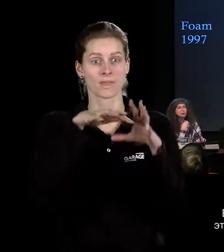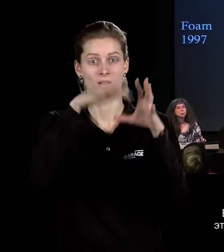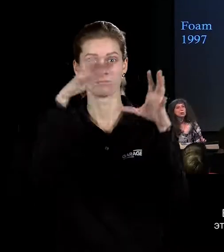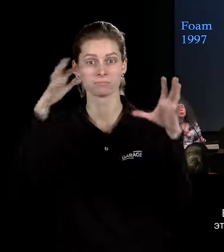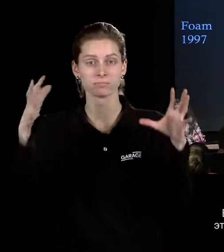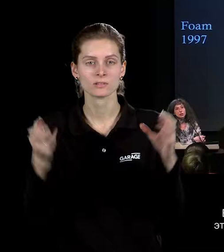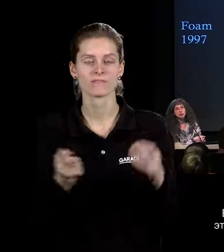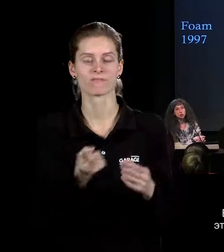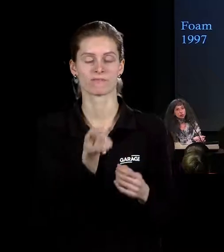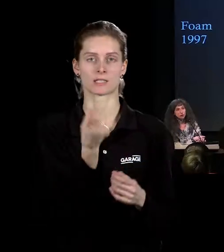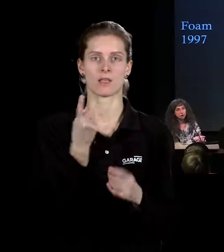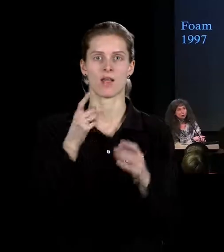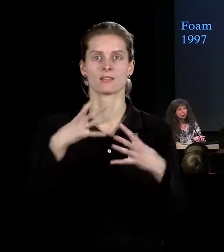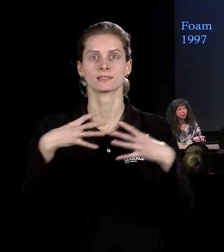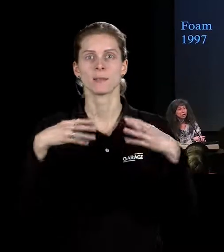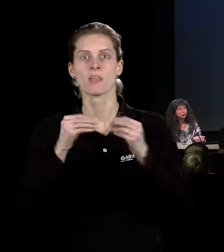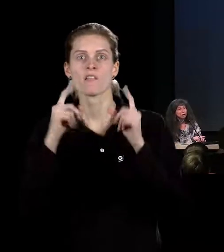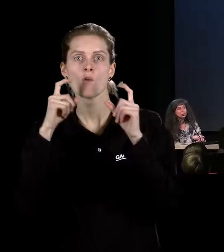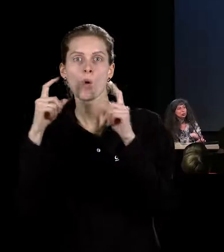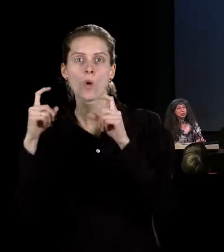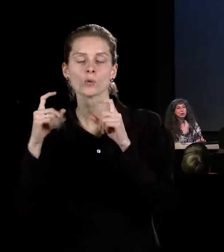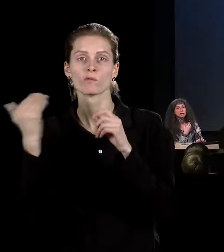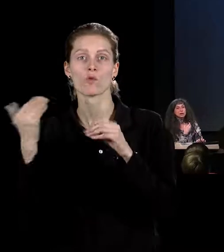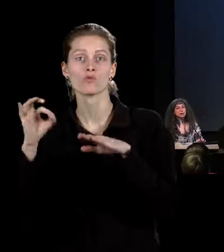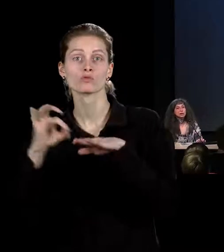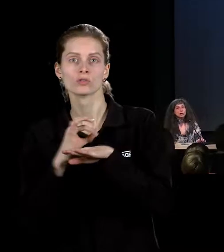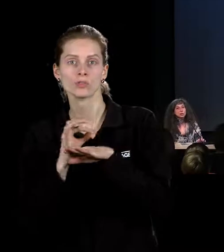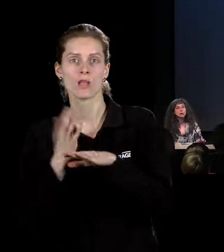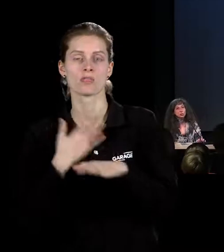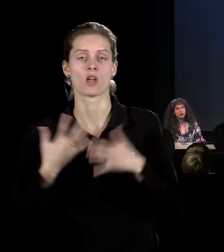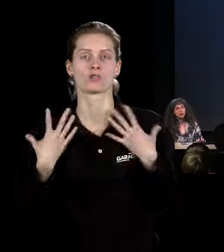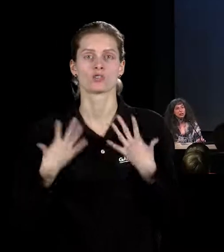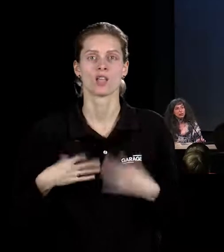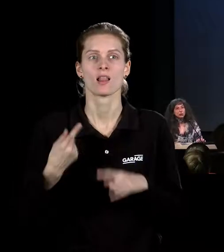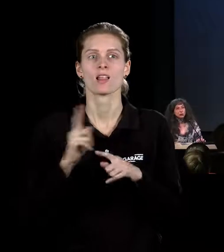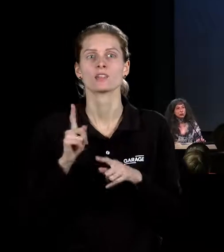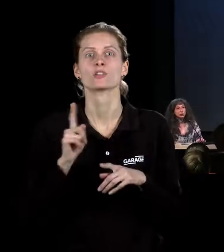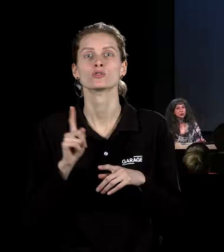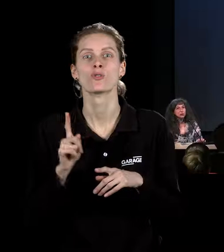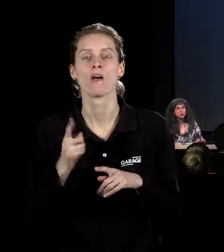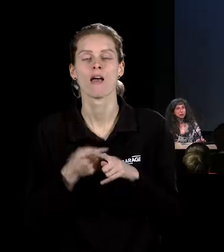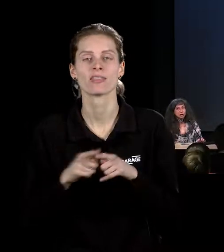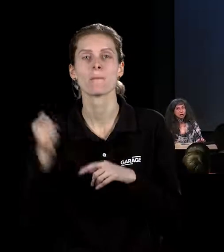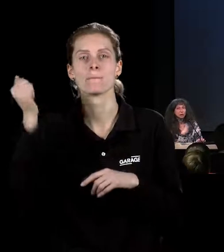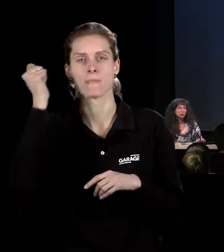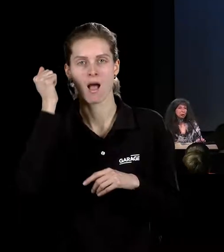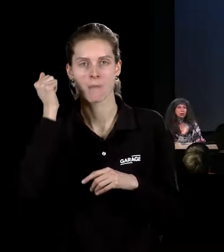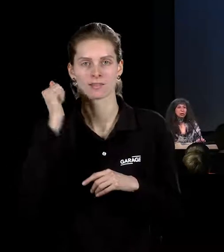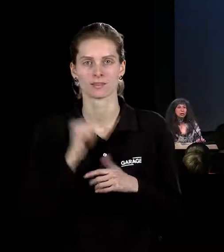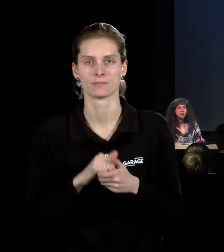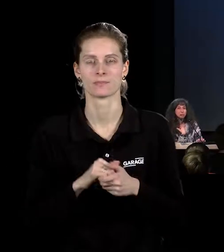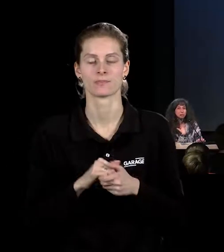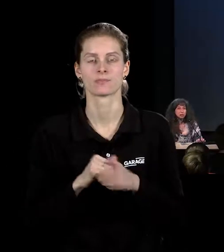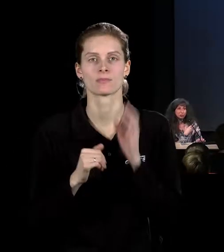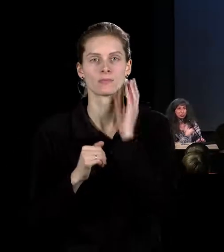его возникают семейные фотографии, фотографии семьи его жены, что наше тело – это всегда еще память. И вот с этим самым телом, как просто, которое